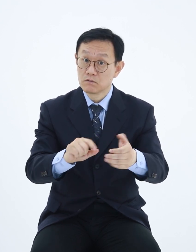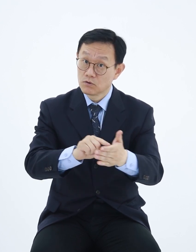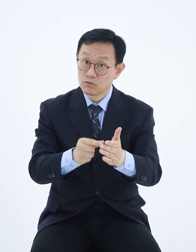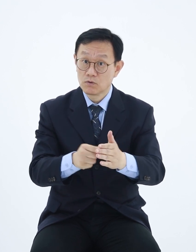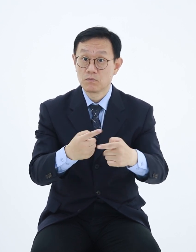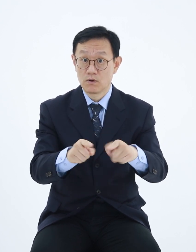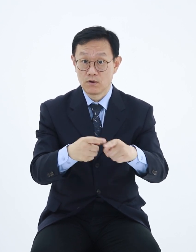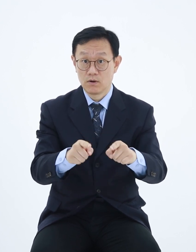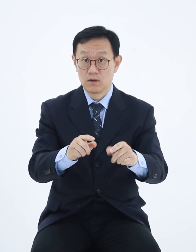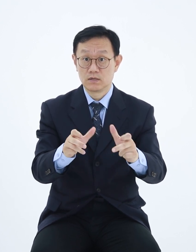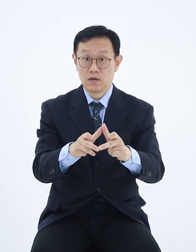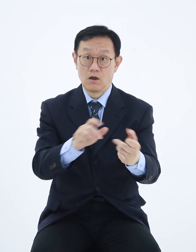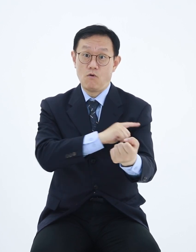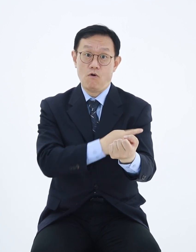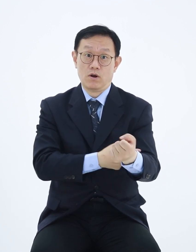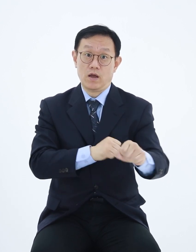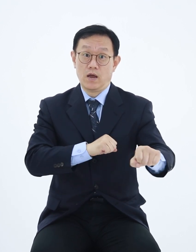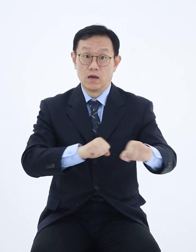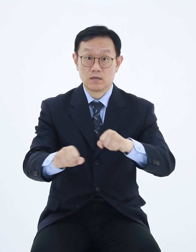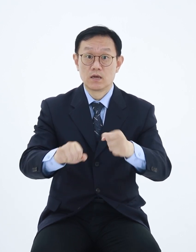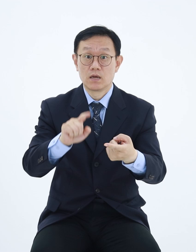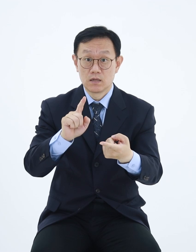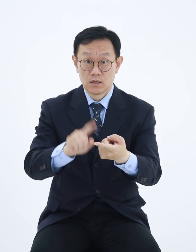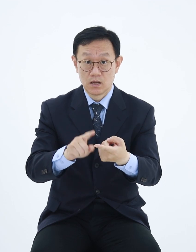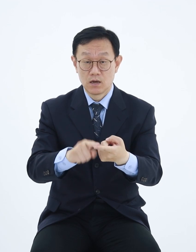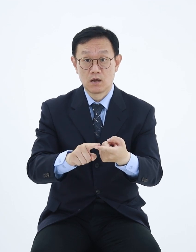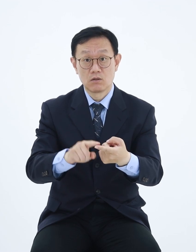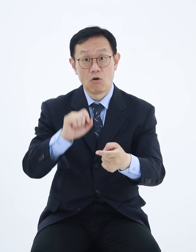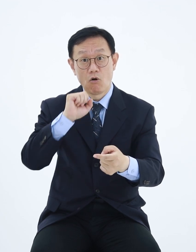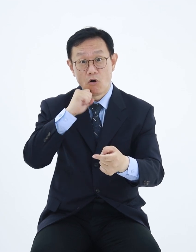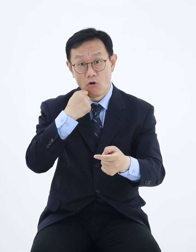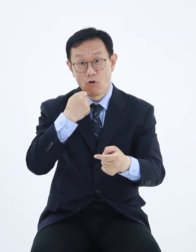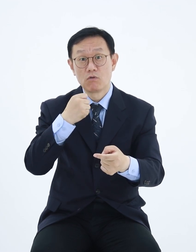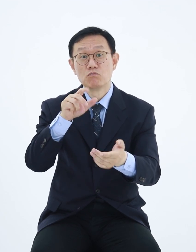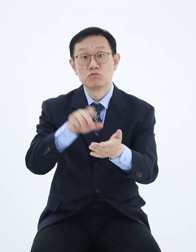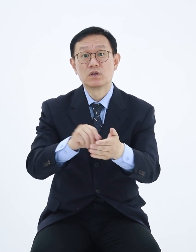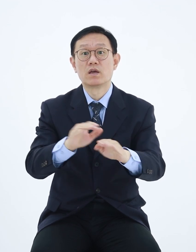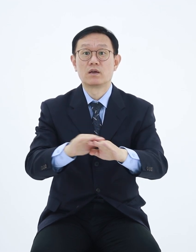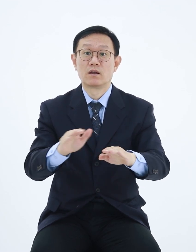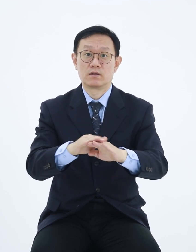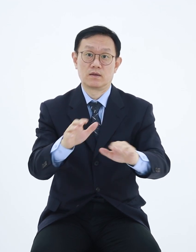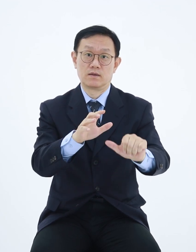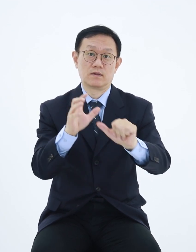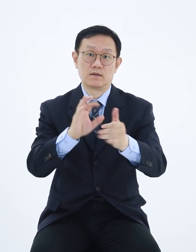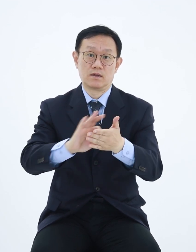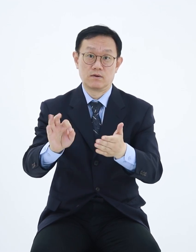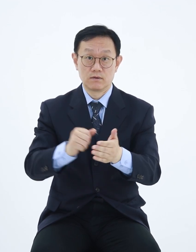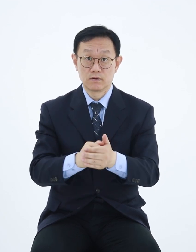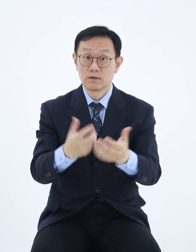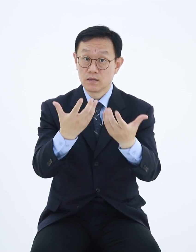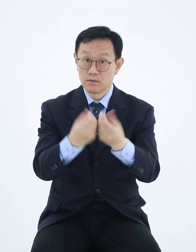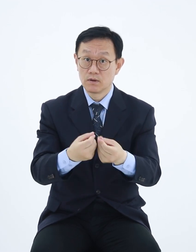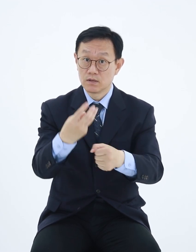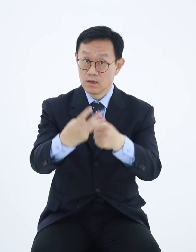권리를 행사함에 있어 직면하는 장벽을 규명하고 해결하는 데 사용됩니다. 예를 들어 3년마다